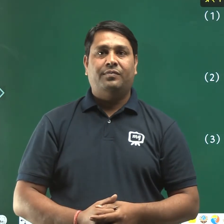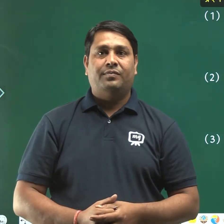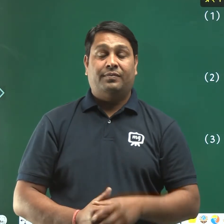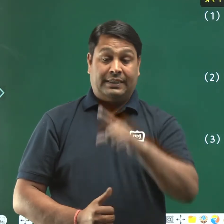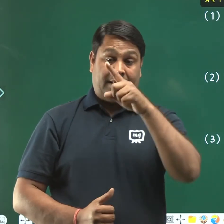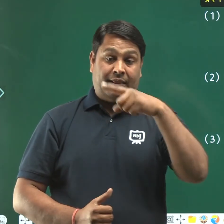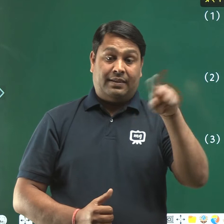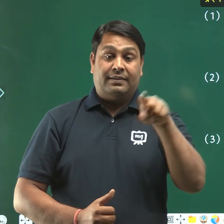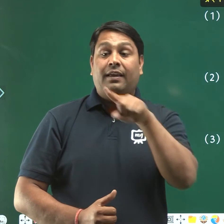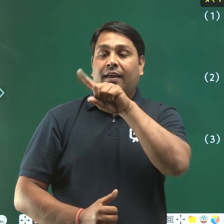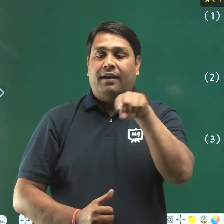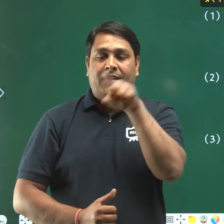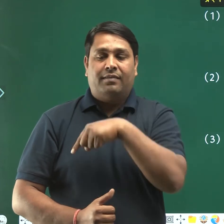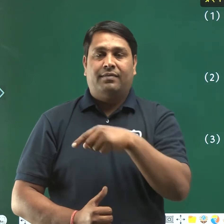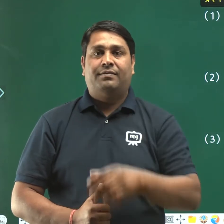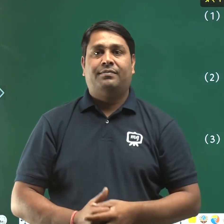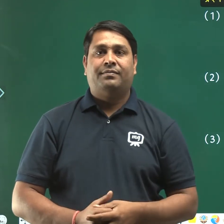सही या गलत